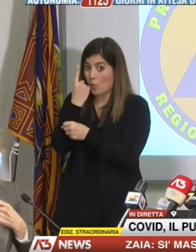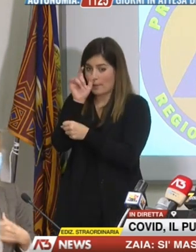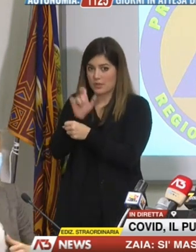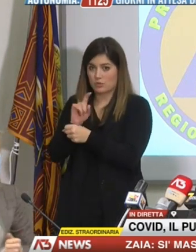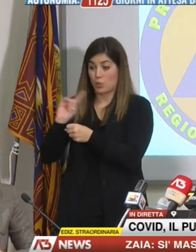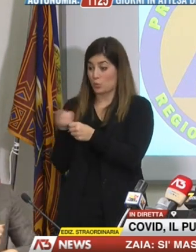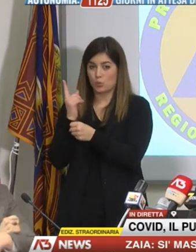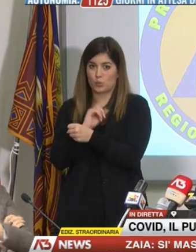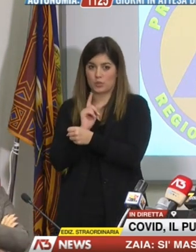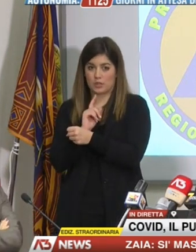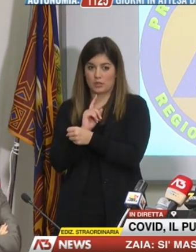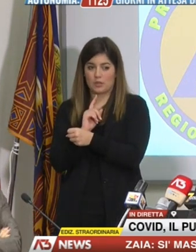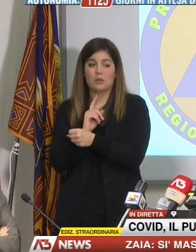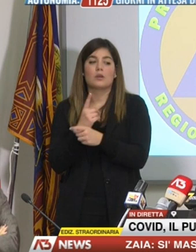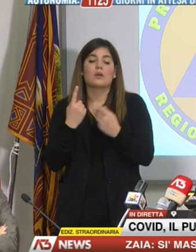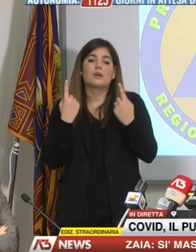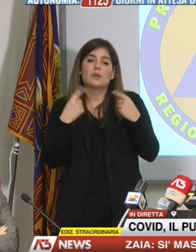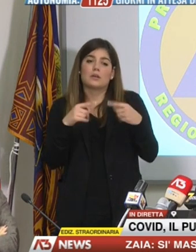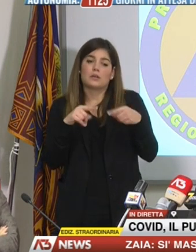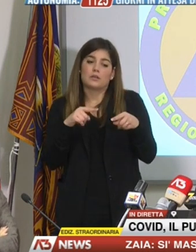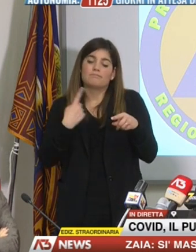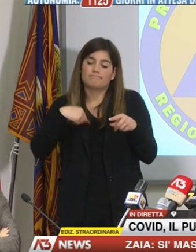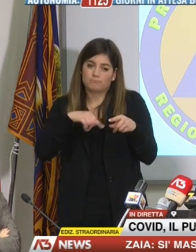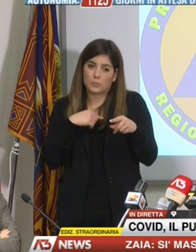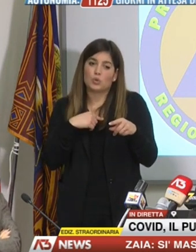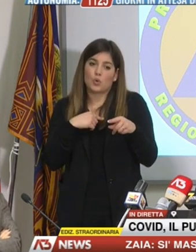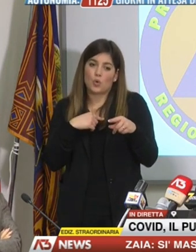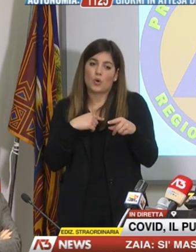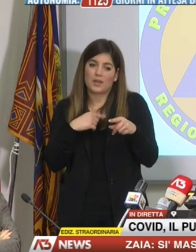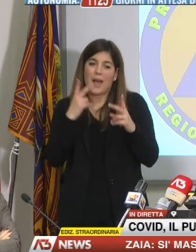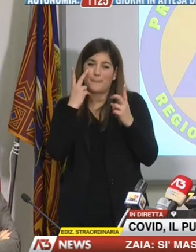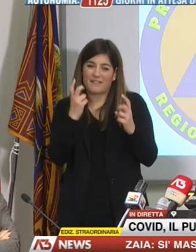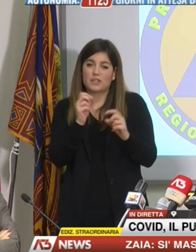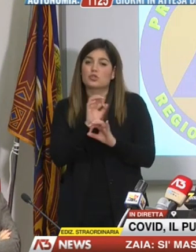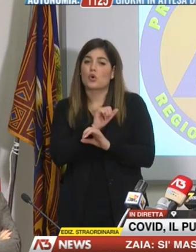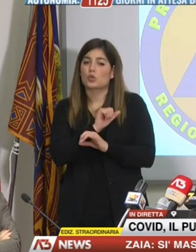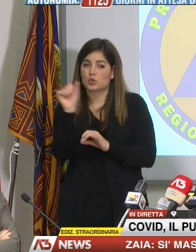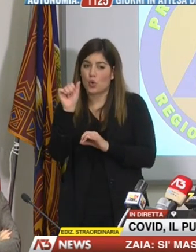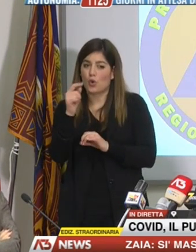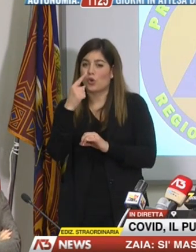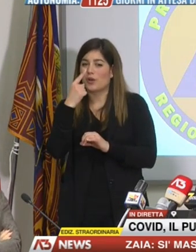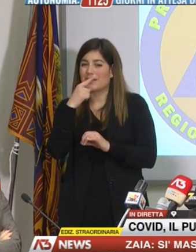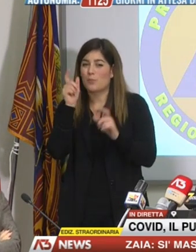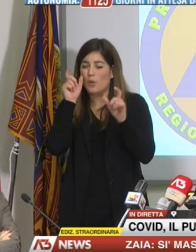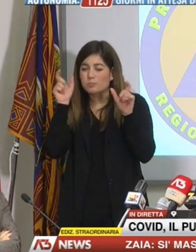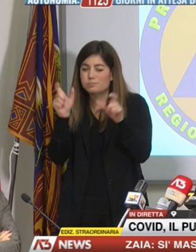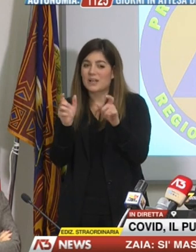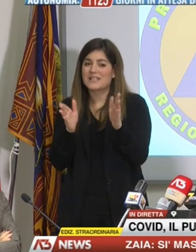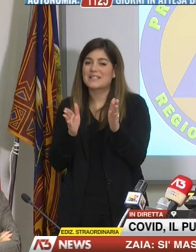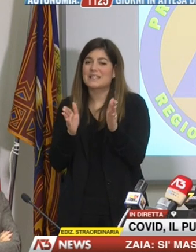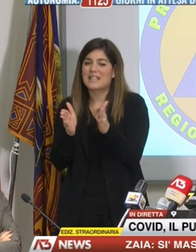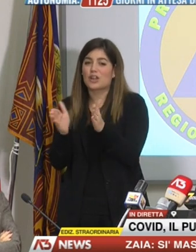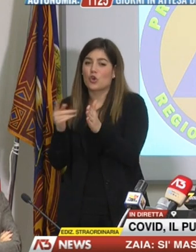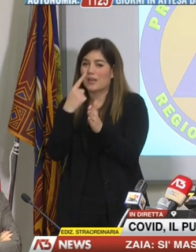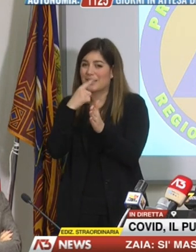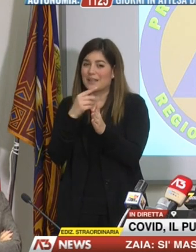per le spese per il retail, no? Cioè l'alimentare in particolar modo. Ok, quindi non sì. Per altri settori di. C'è tipo stato questo. Posto, ad esempio, l'abbigliamento,